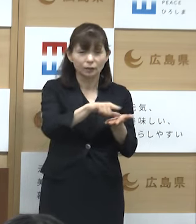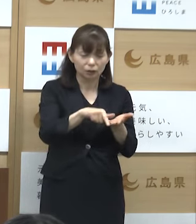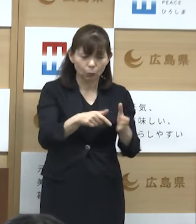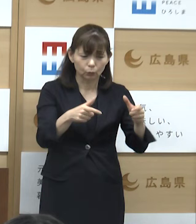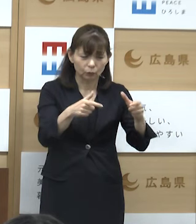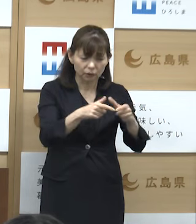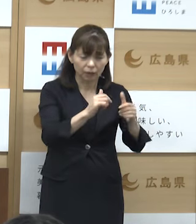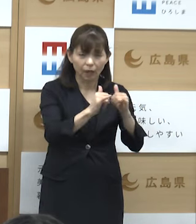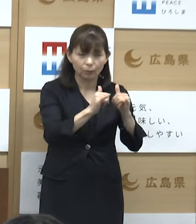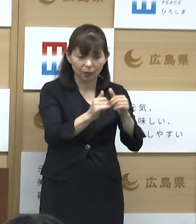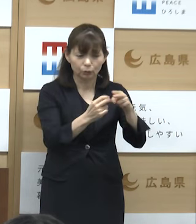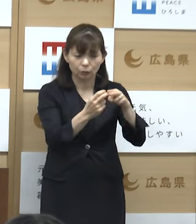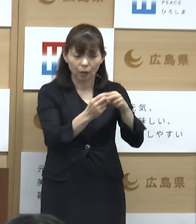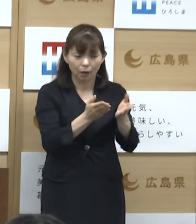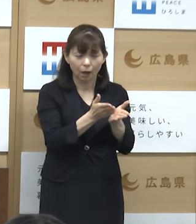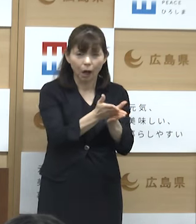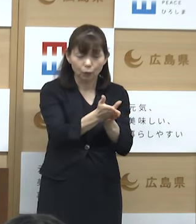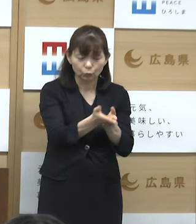よね。で、